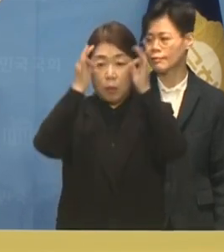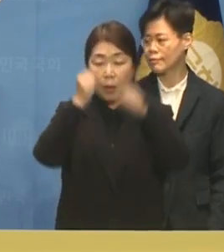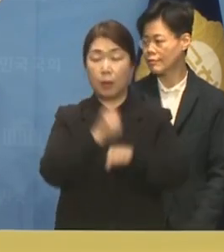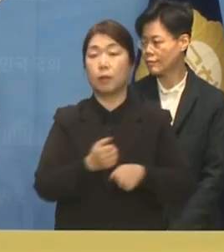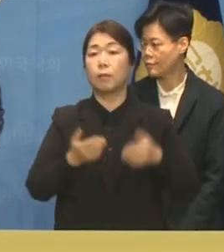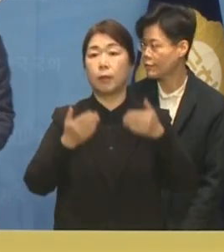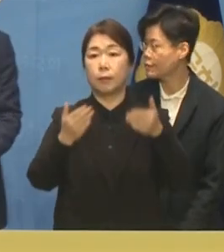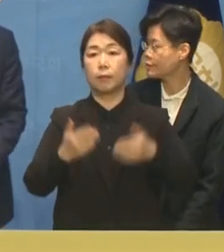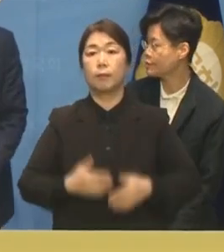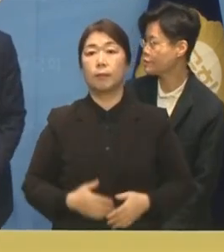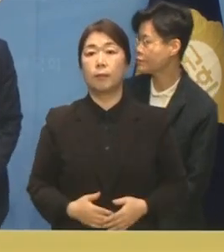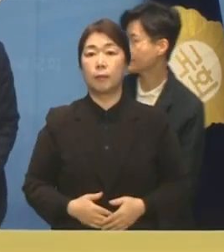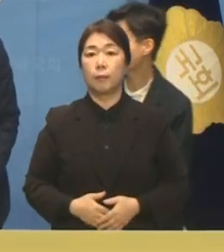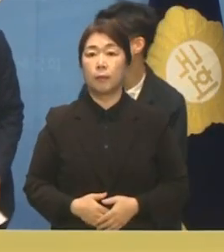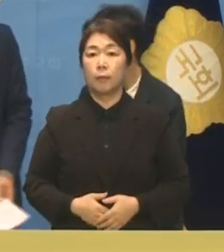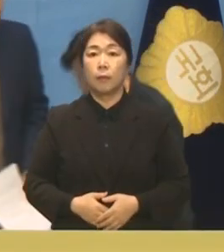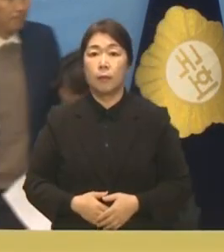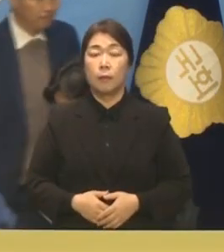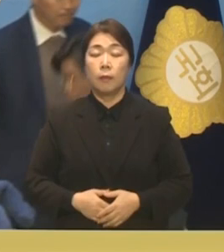감사합니다.